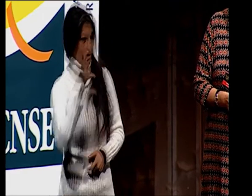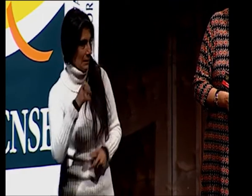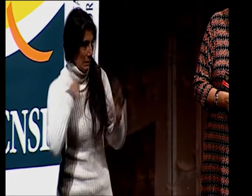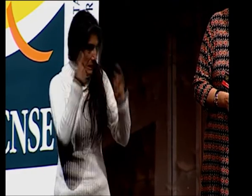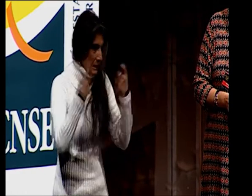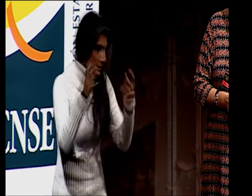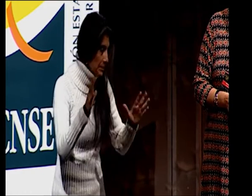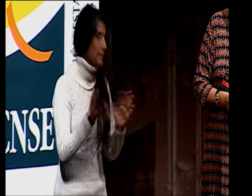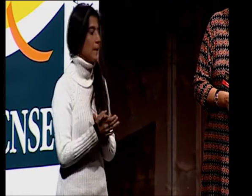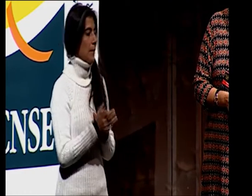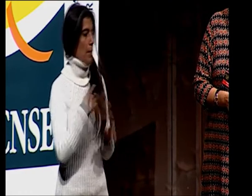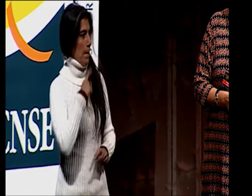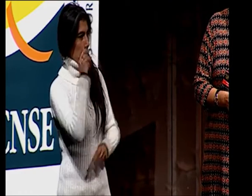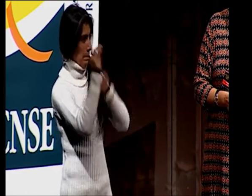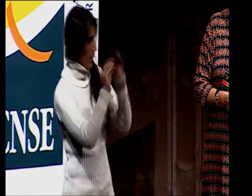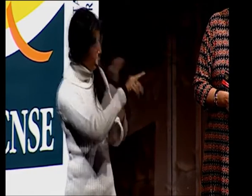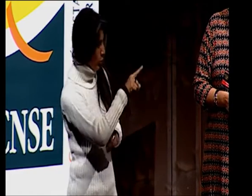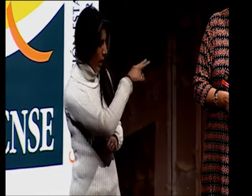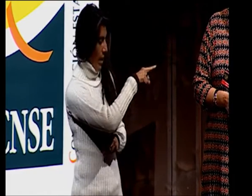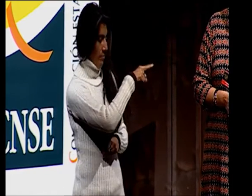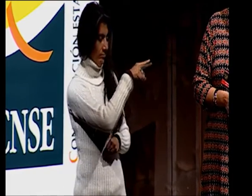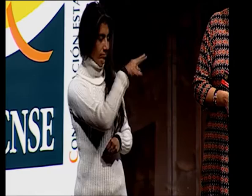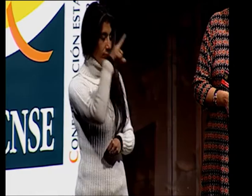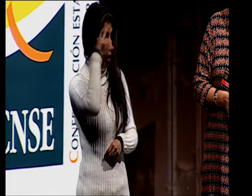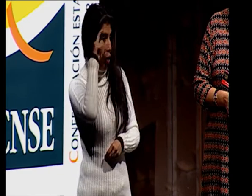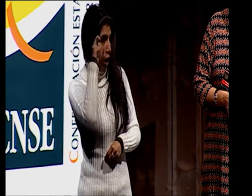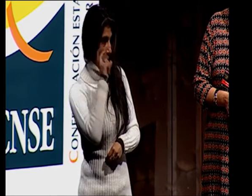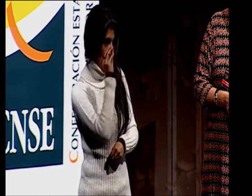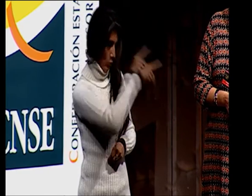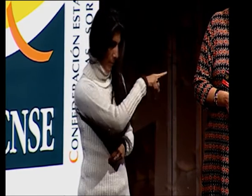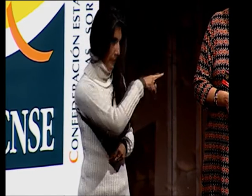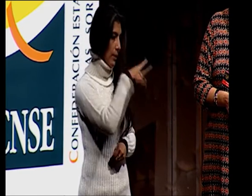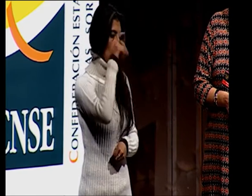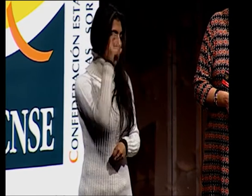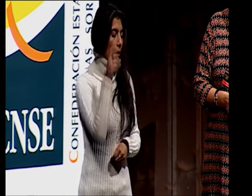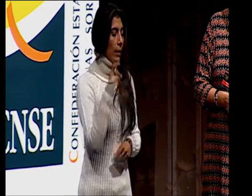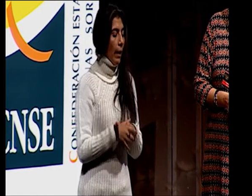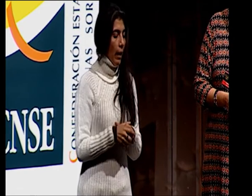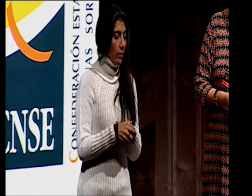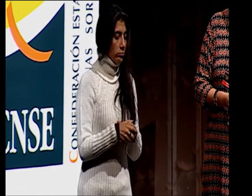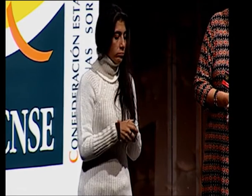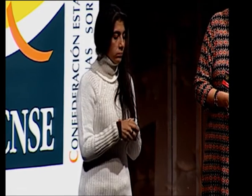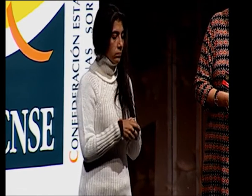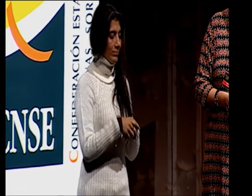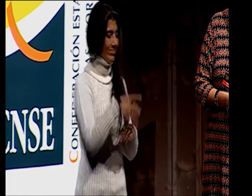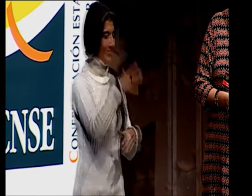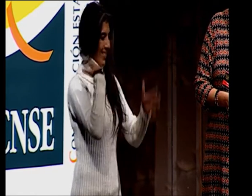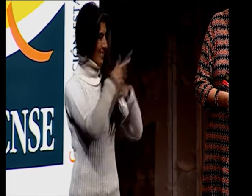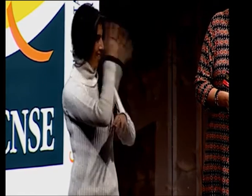signar en els quería hacer una pregunta a